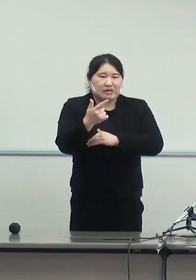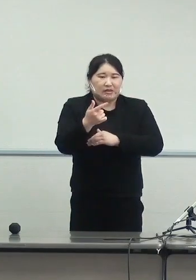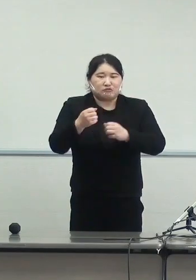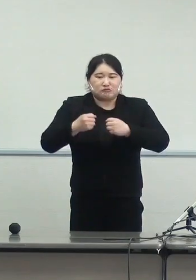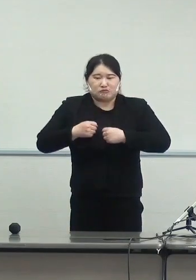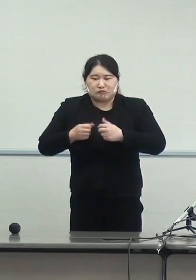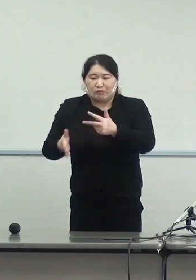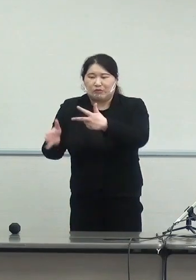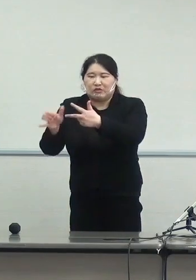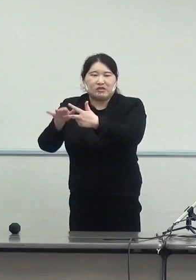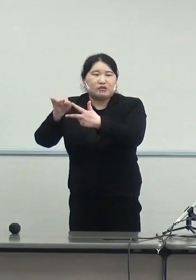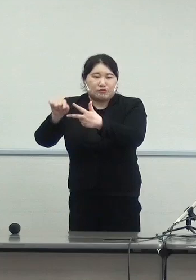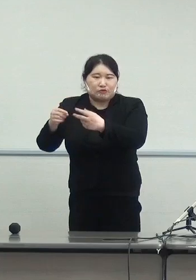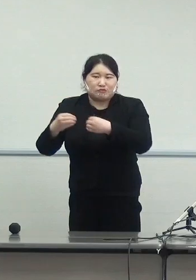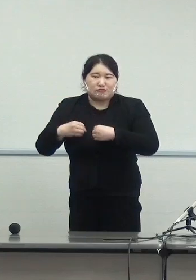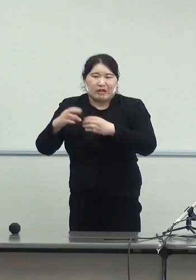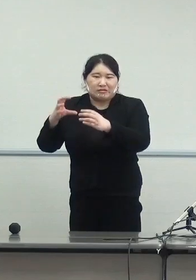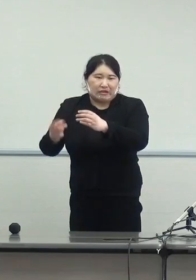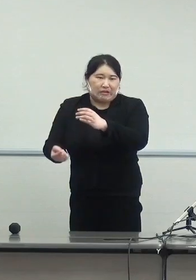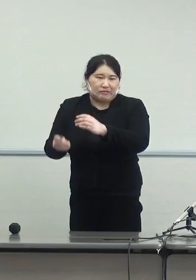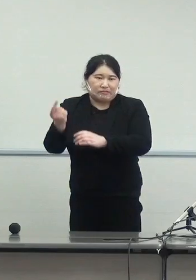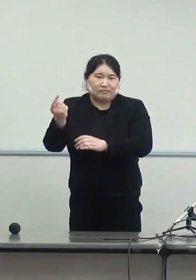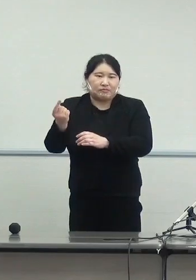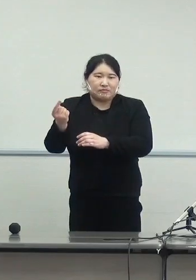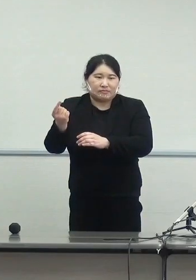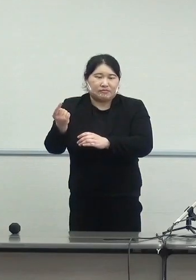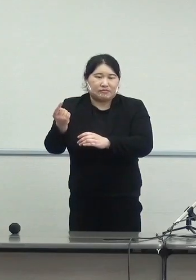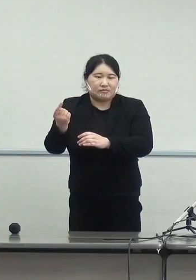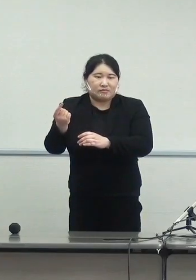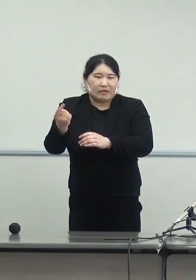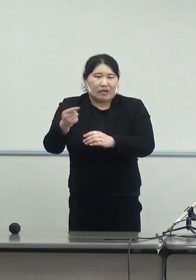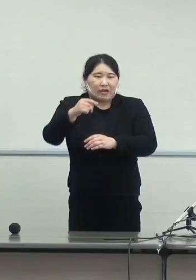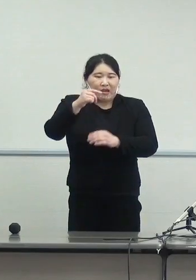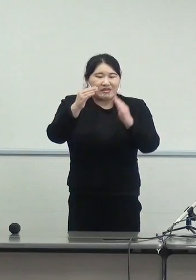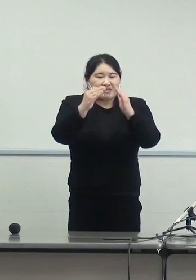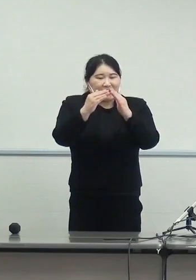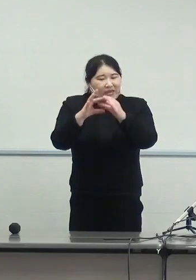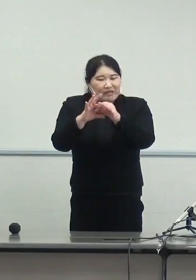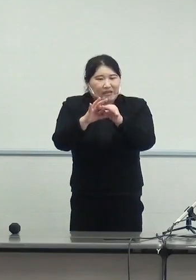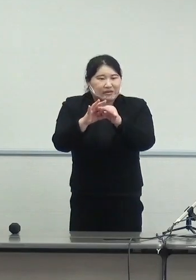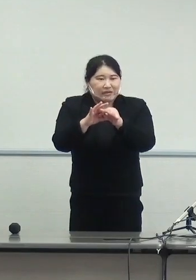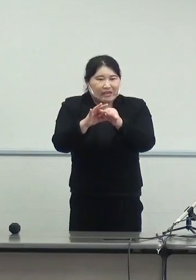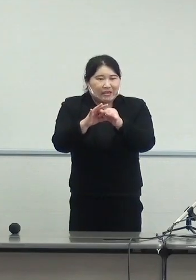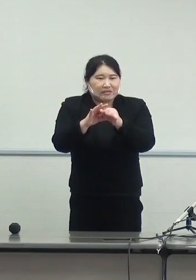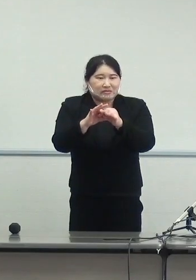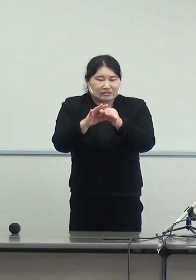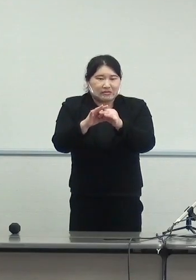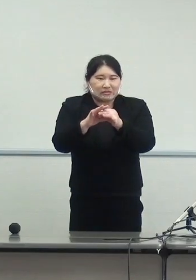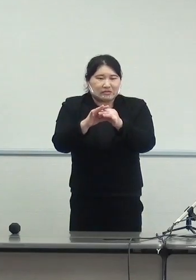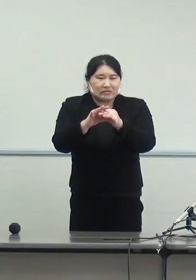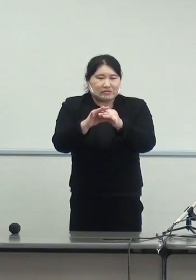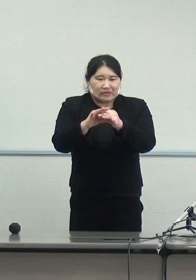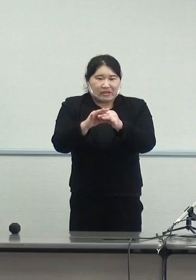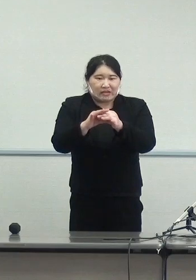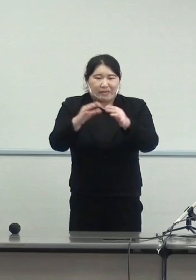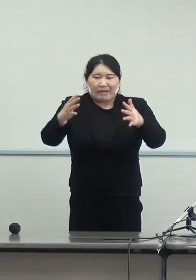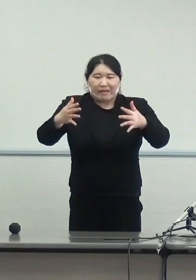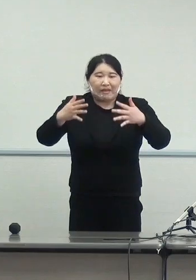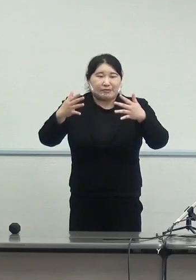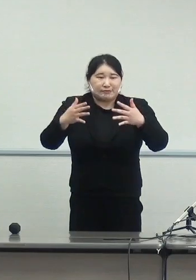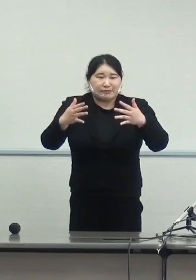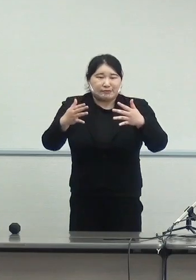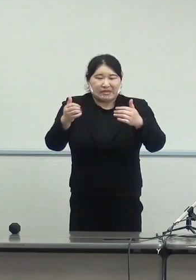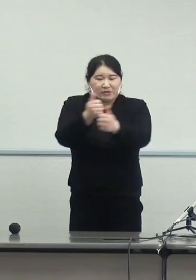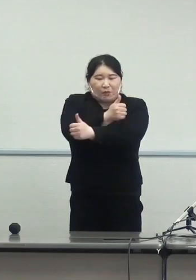動施設であったり、あるいは先ほどの不動産業であったりとか、いろんな、この春の人の移動の多い